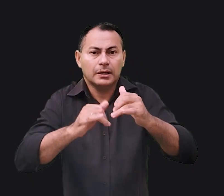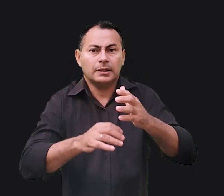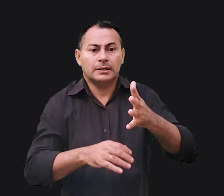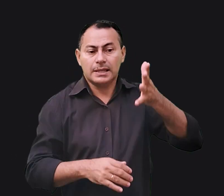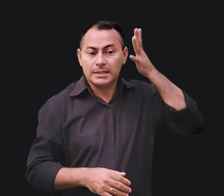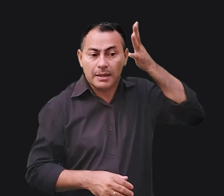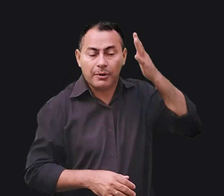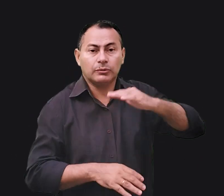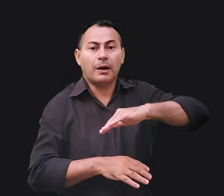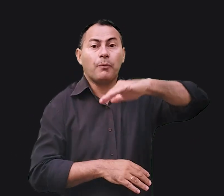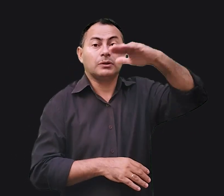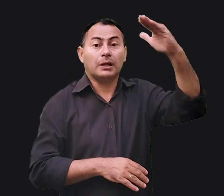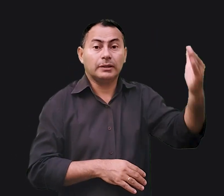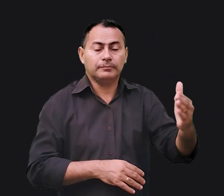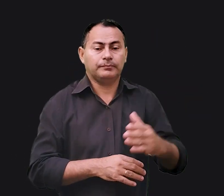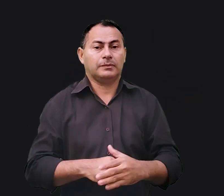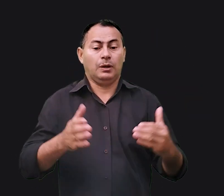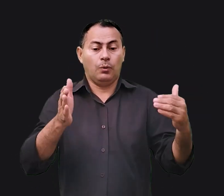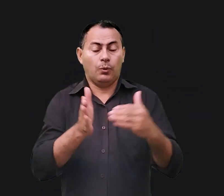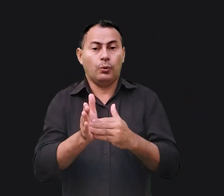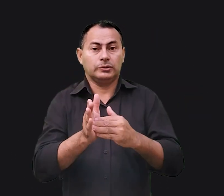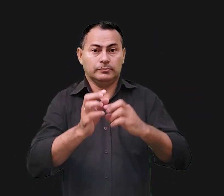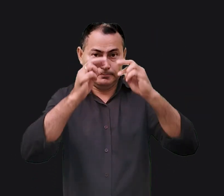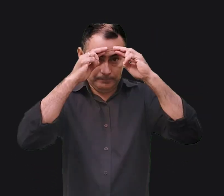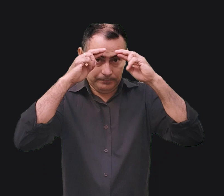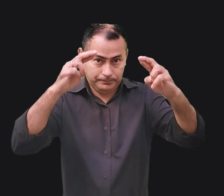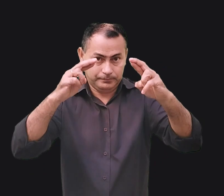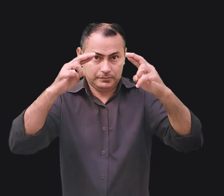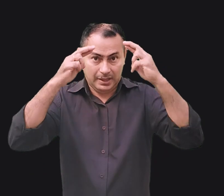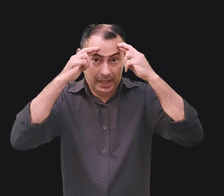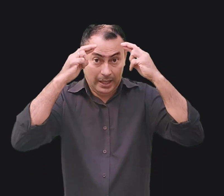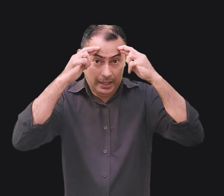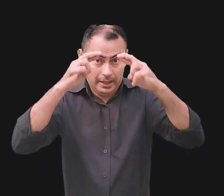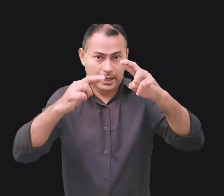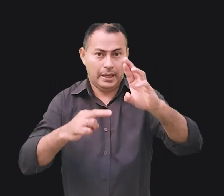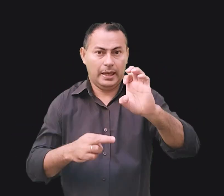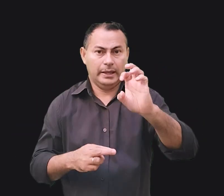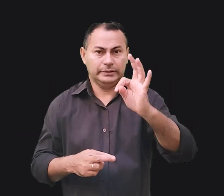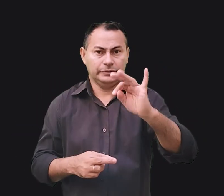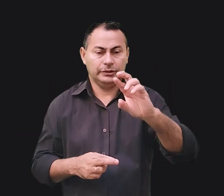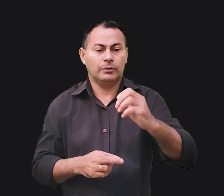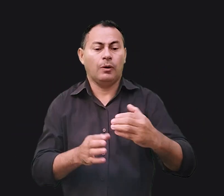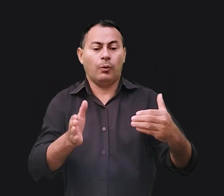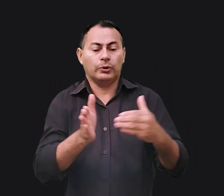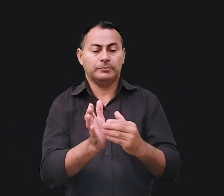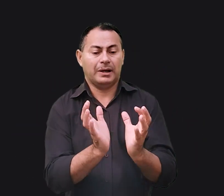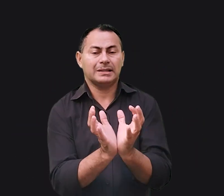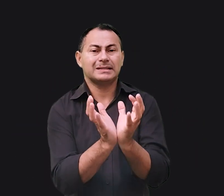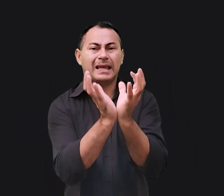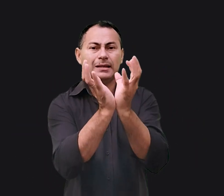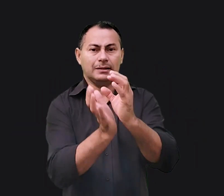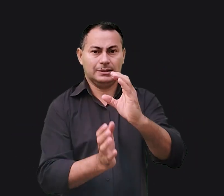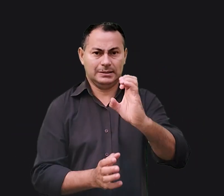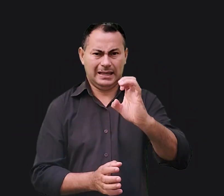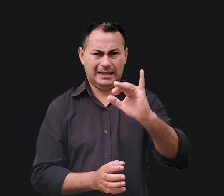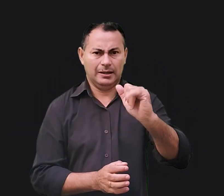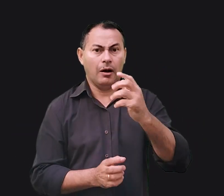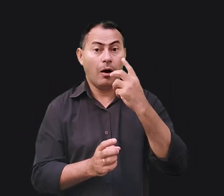da Montanha. O do último retiro chamamos de Sermão da Última Ceia. Preste bem atenção na mensagem deste